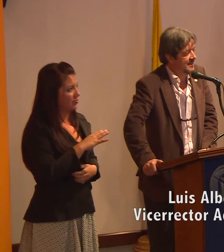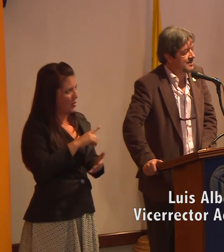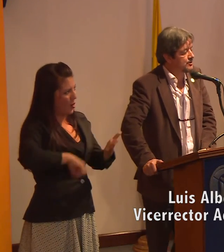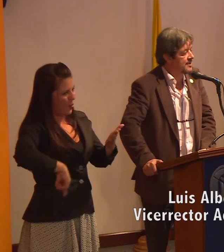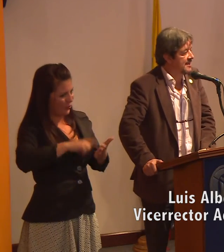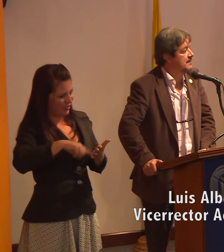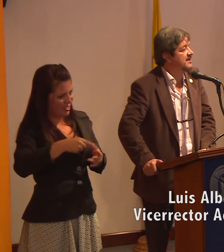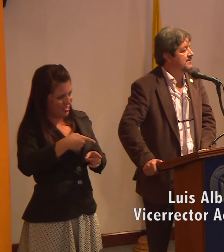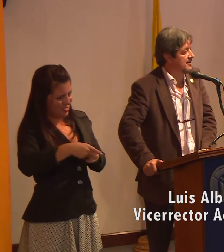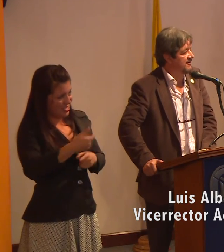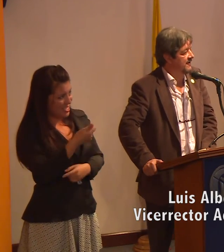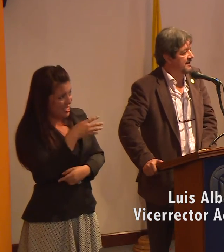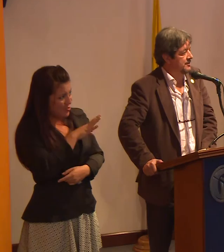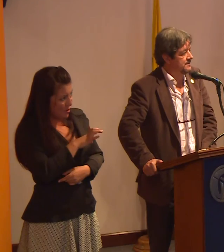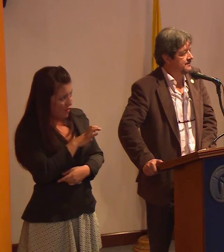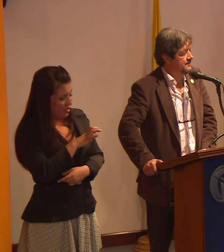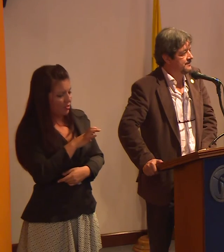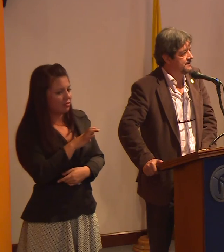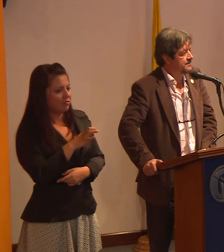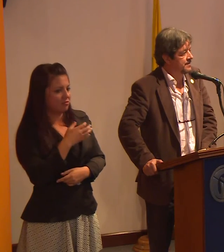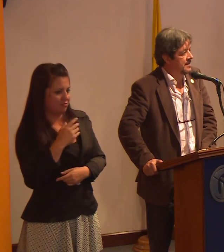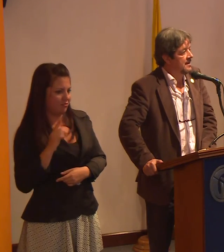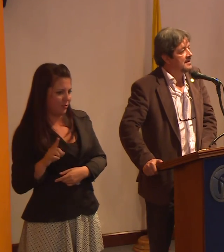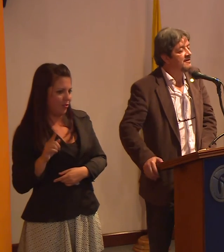19 semanas surgiera el 1 de febrero.